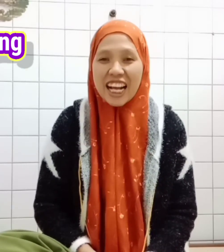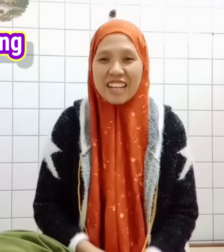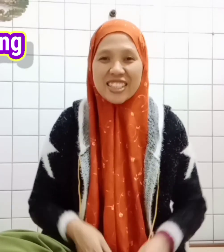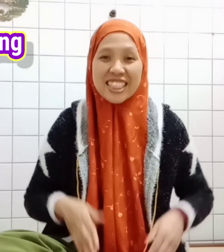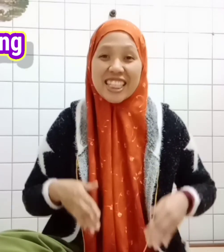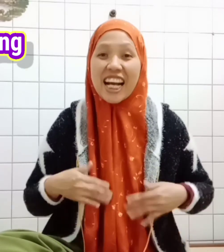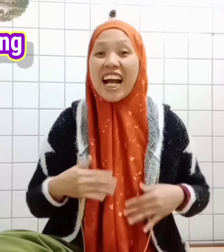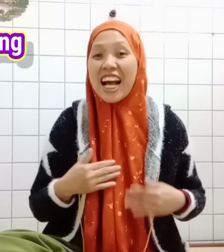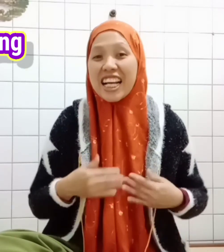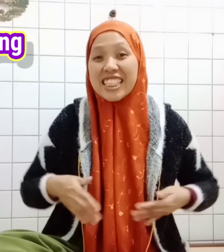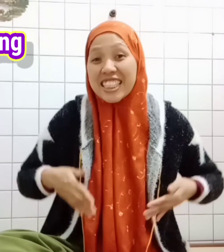Kalau